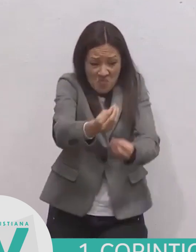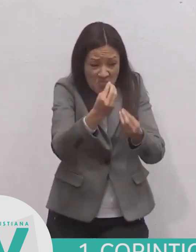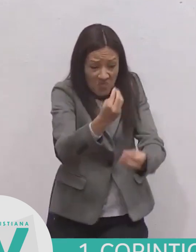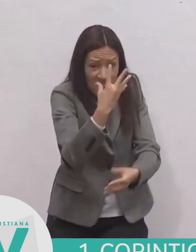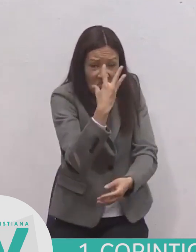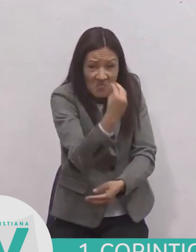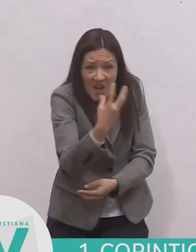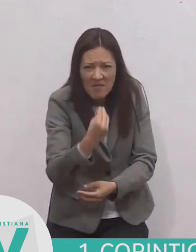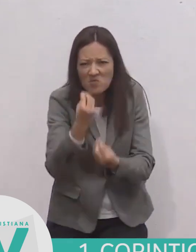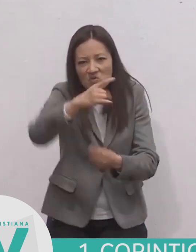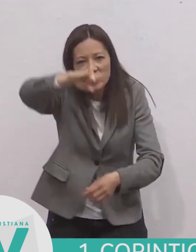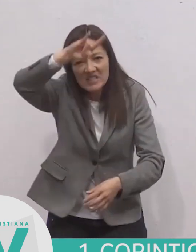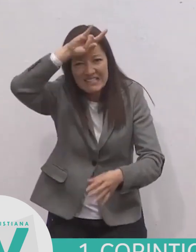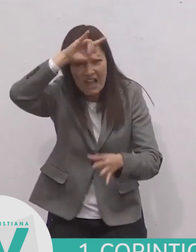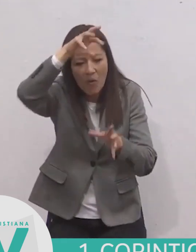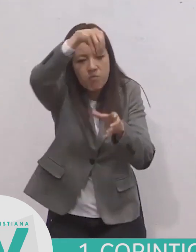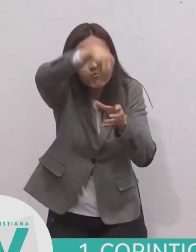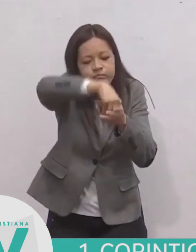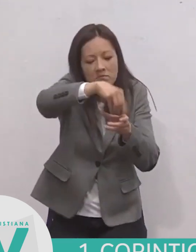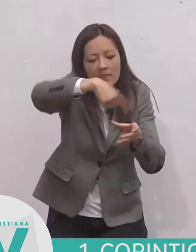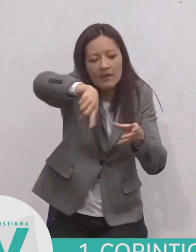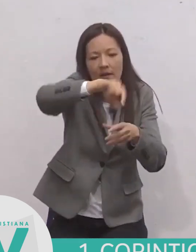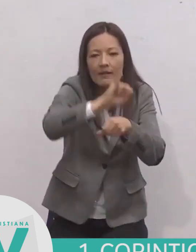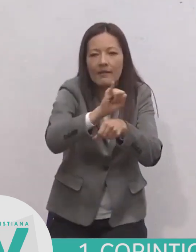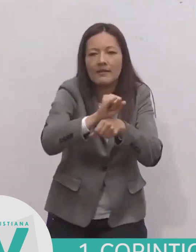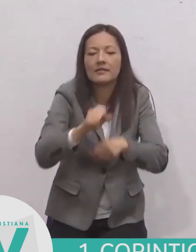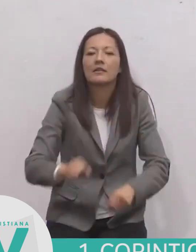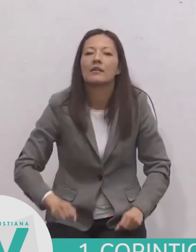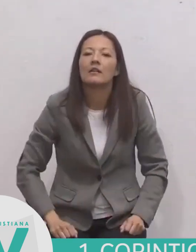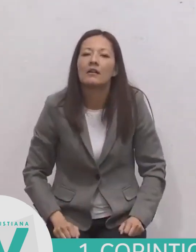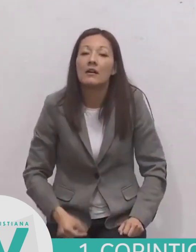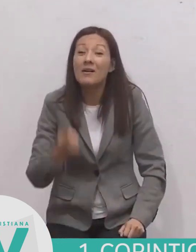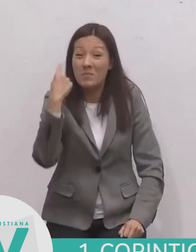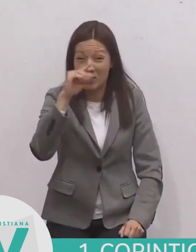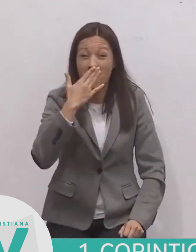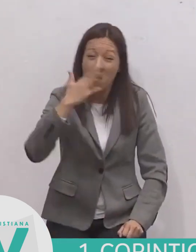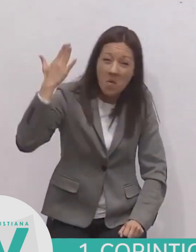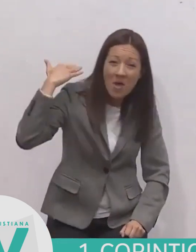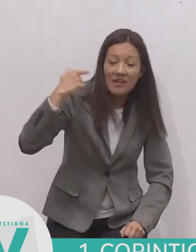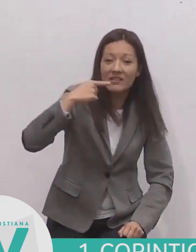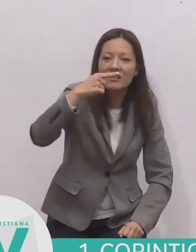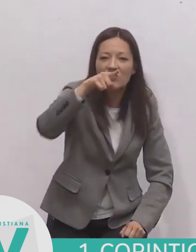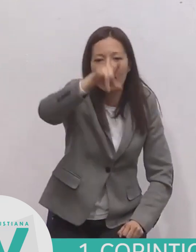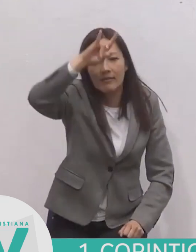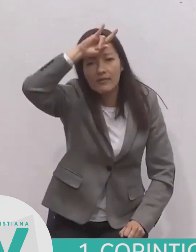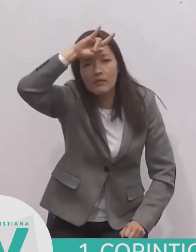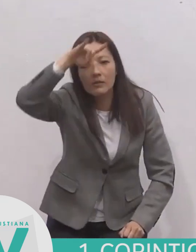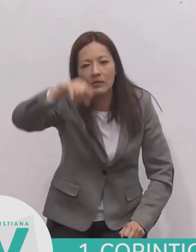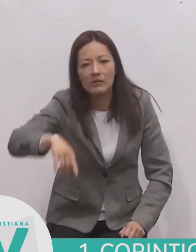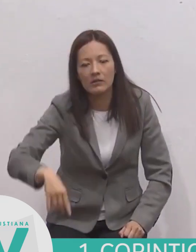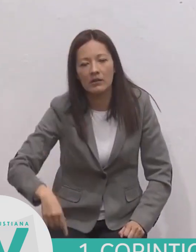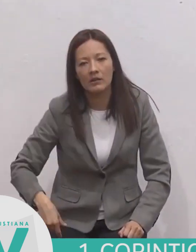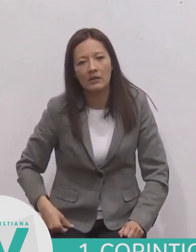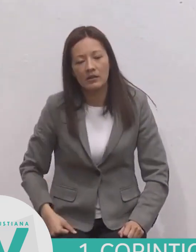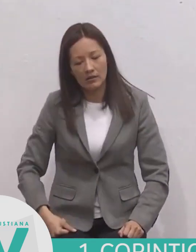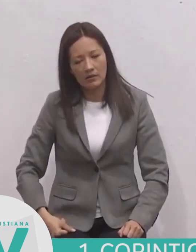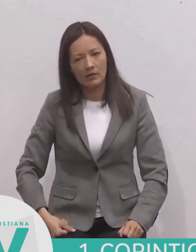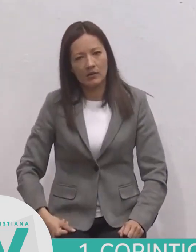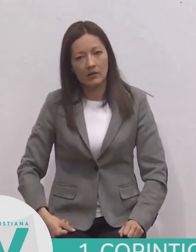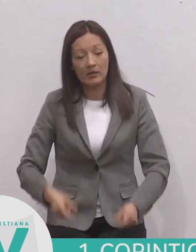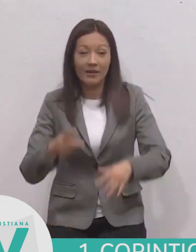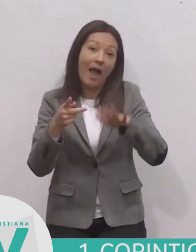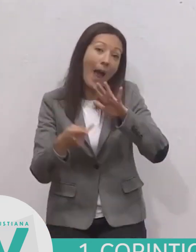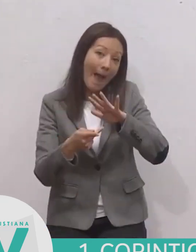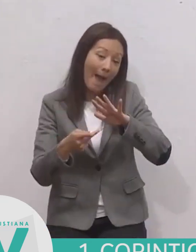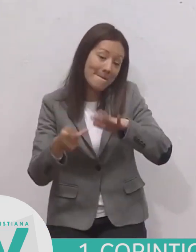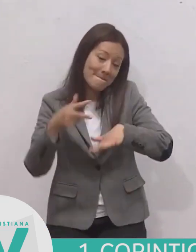muchos diablos entre vosotros. Por eso a Judas le dijo que diablo. A Pedro